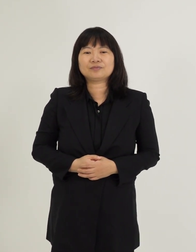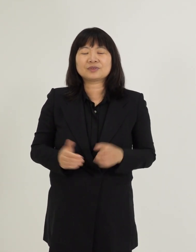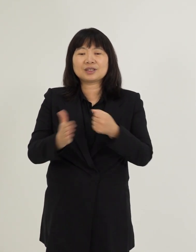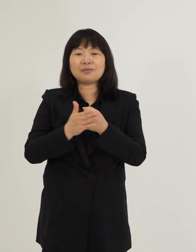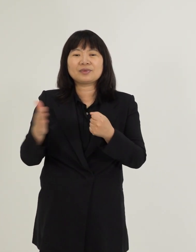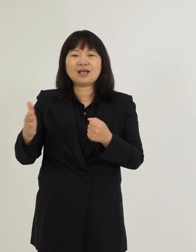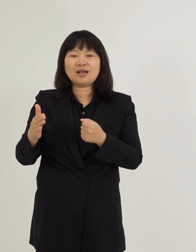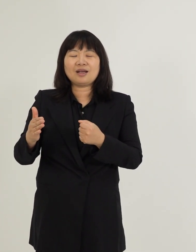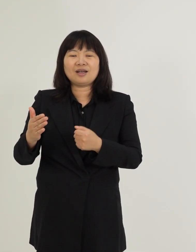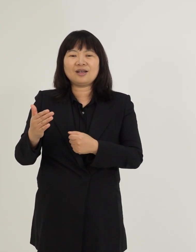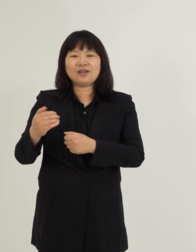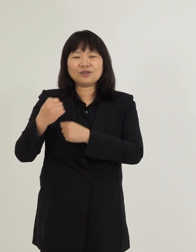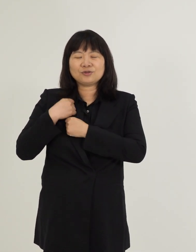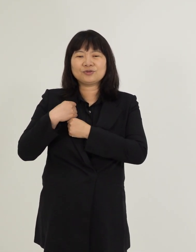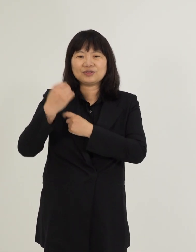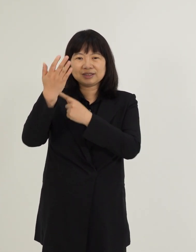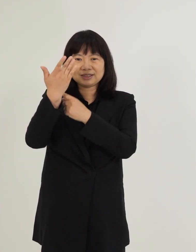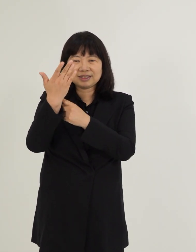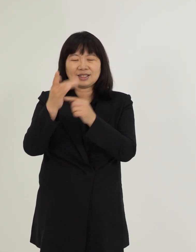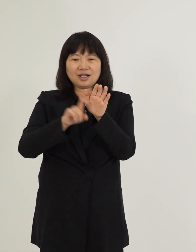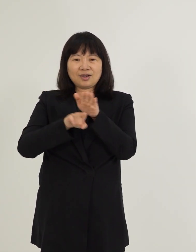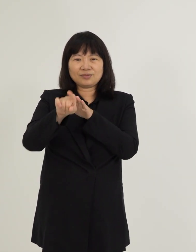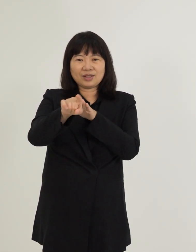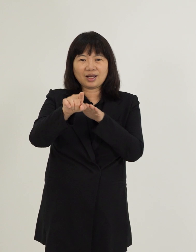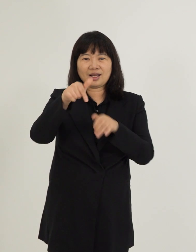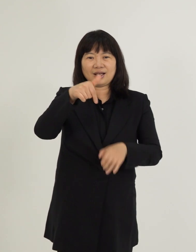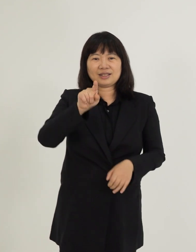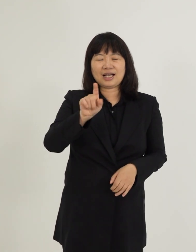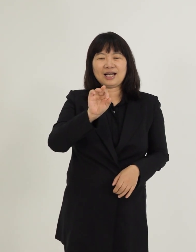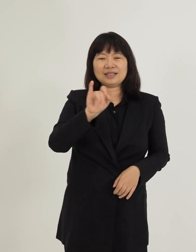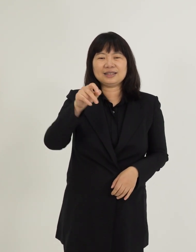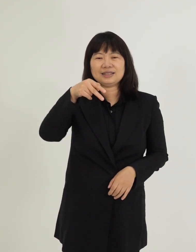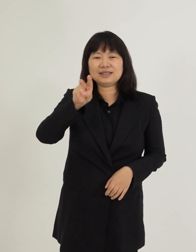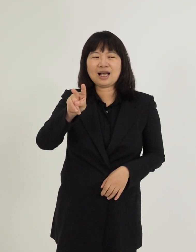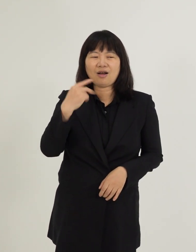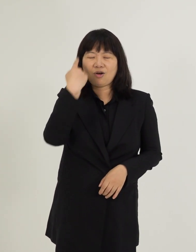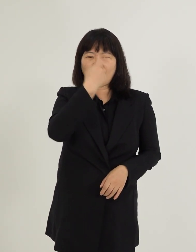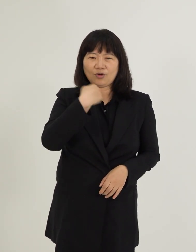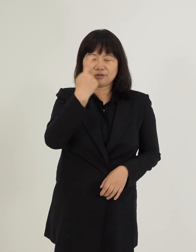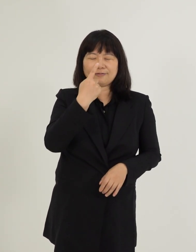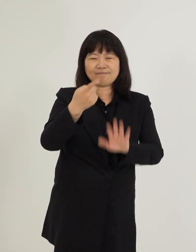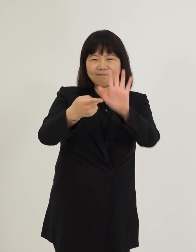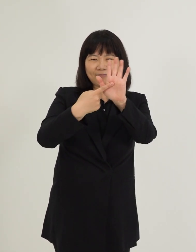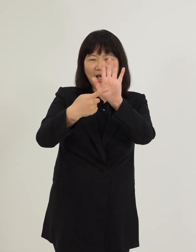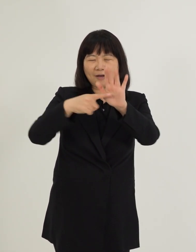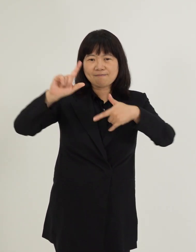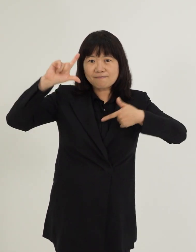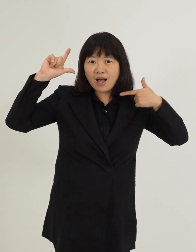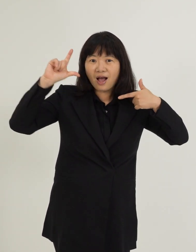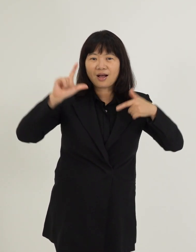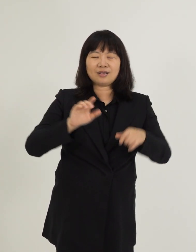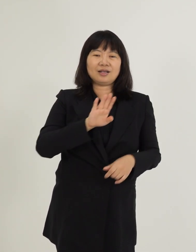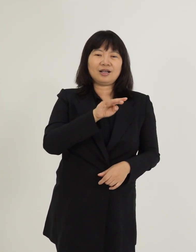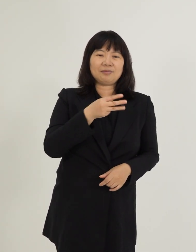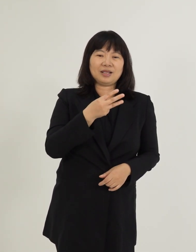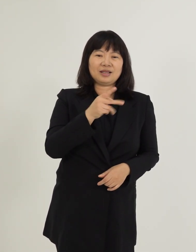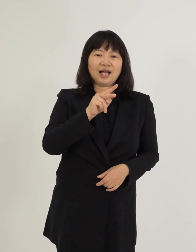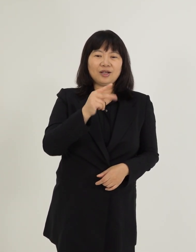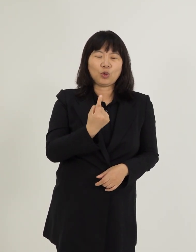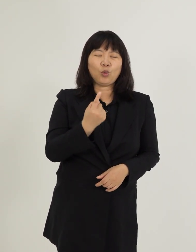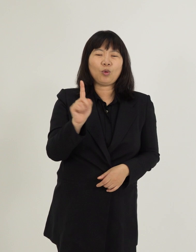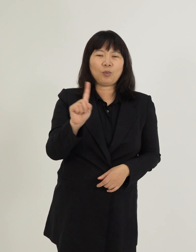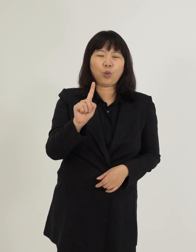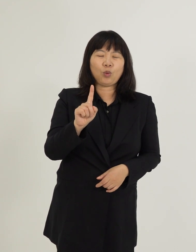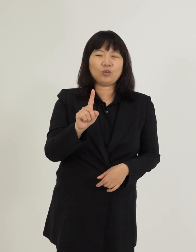그래서 그 군기를 앞세워서, 즉 가이사의 얼굴을 앞세워서 빌라도가 가이사에게 점수를 좀